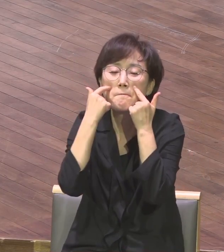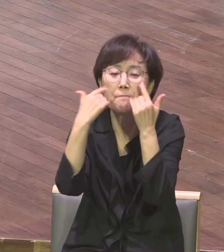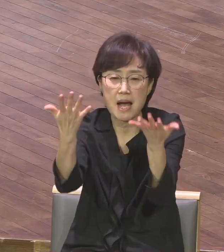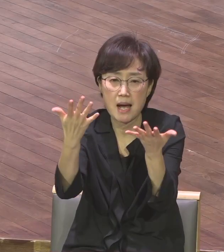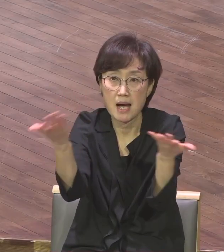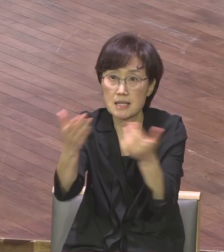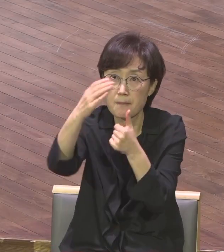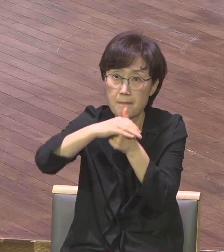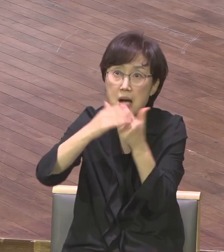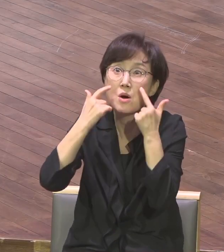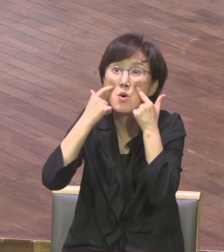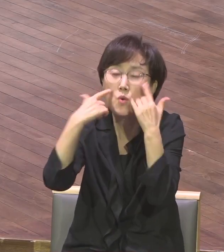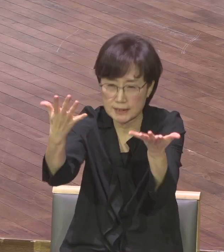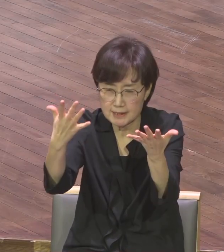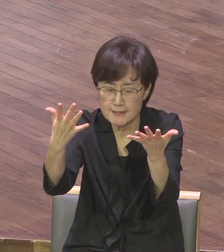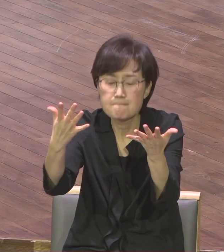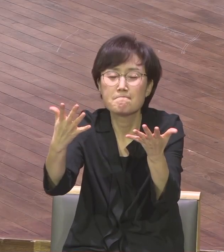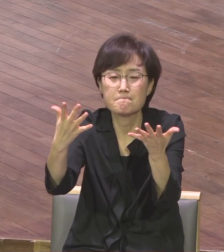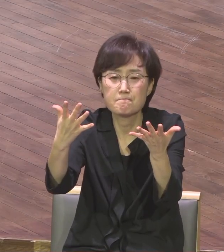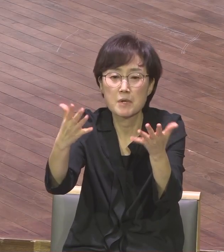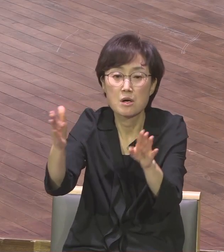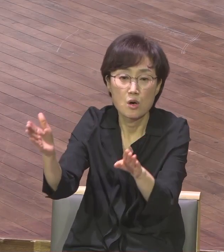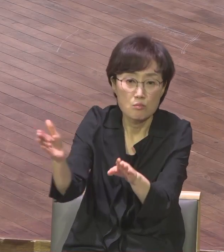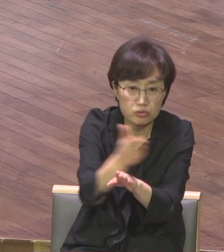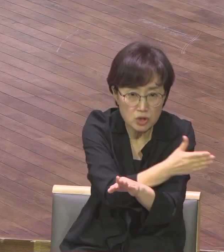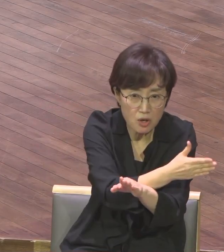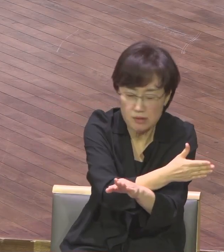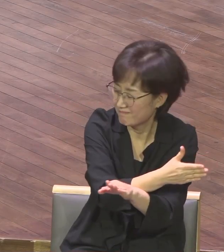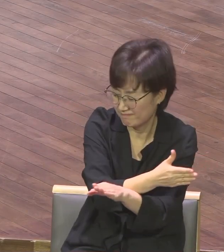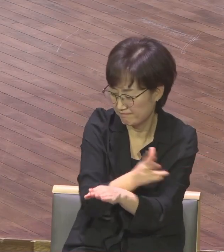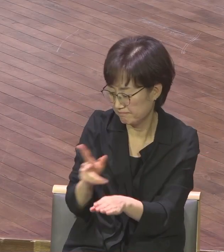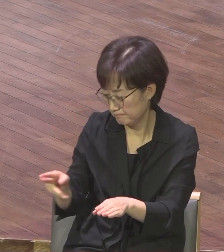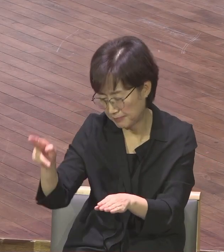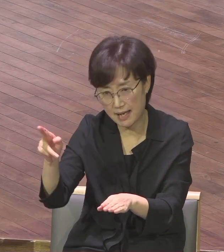저는 몇 년, 몇 월, 며칠까지 다 알고 있어요. 그날